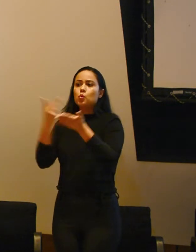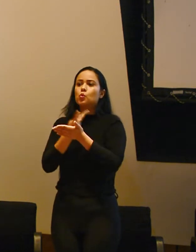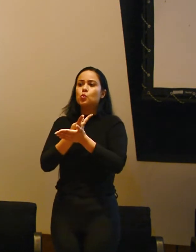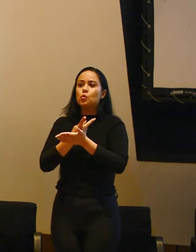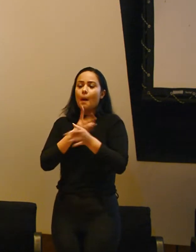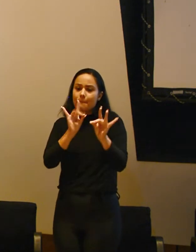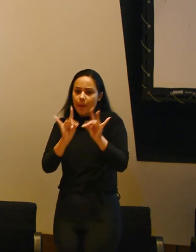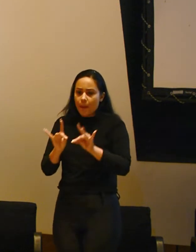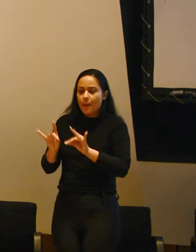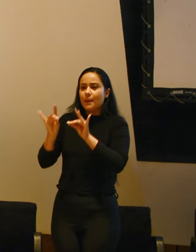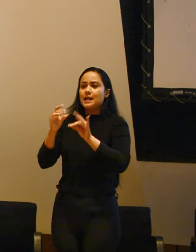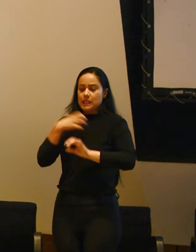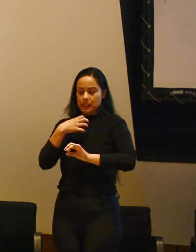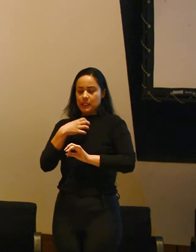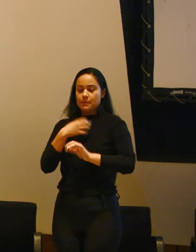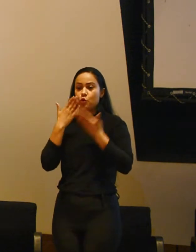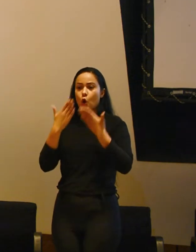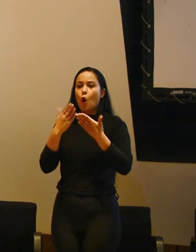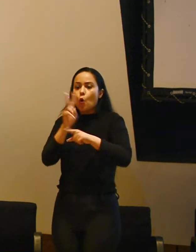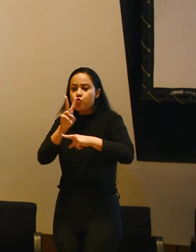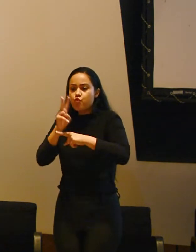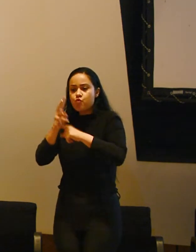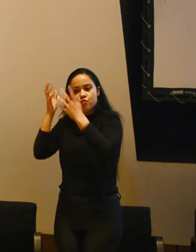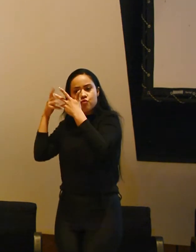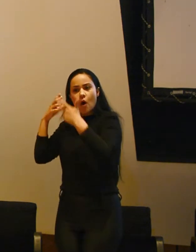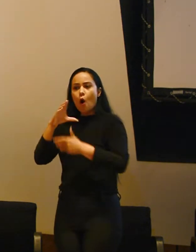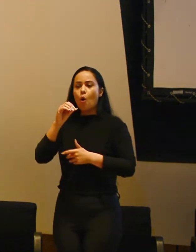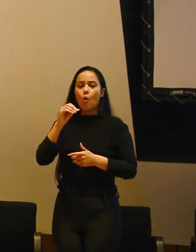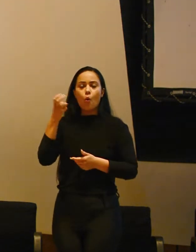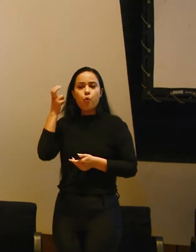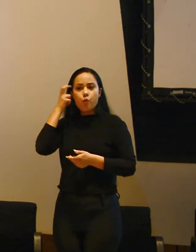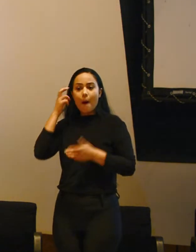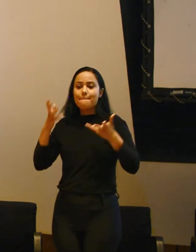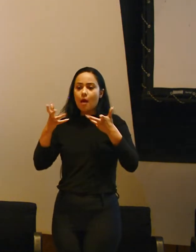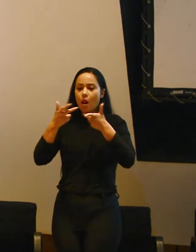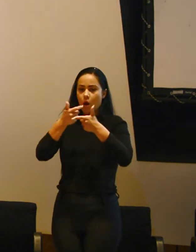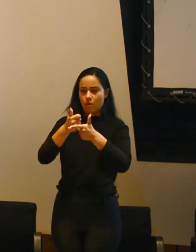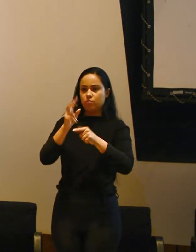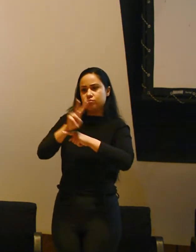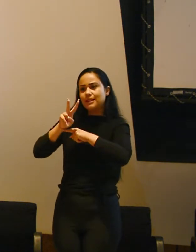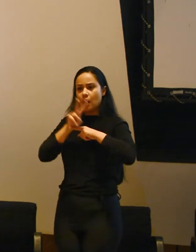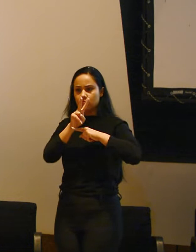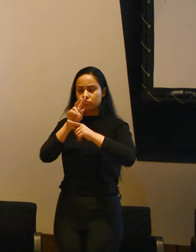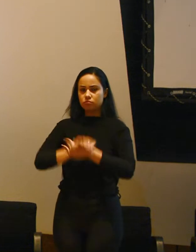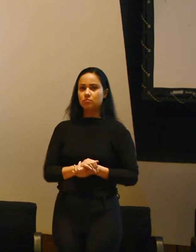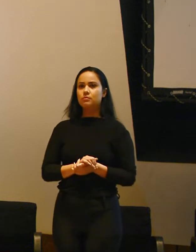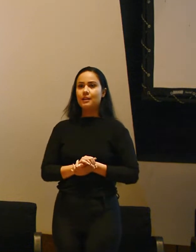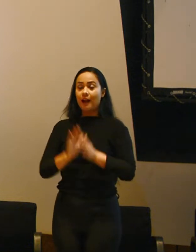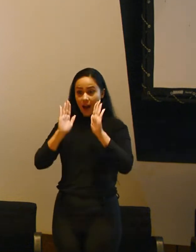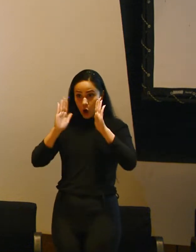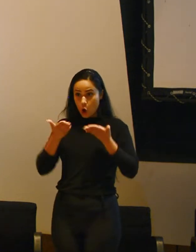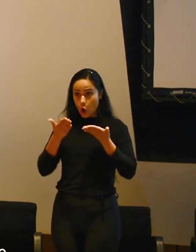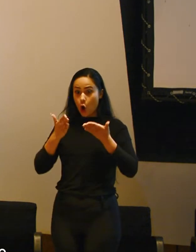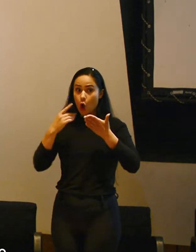mais delicados surgiram, com preservação dos neurônios cocleares e um melhor rendimento. E agora